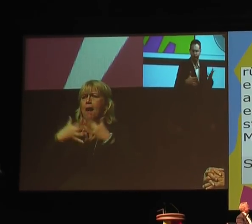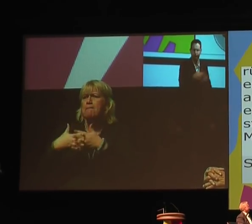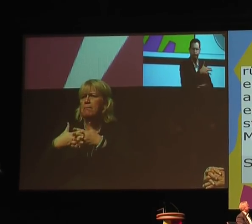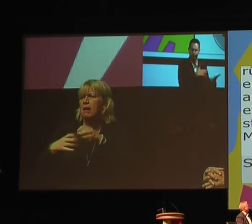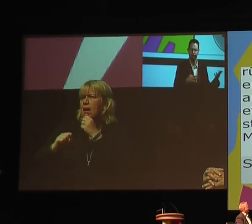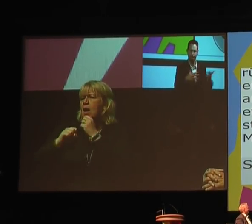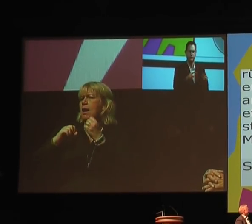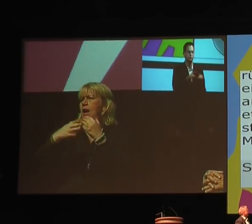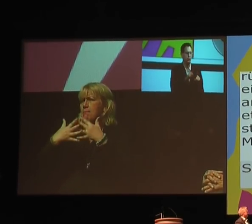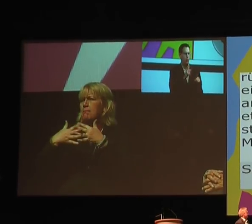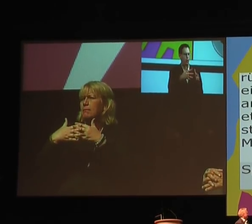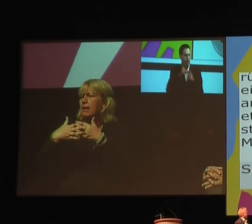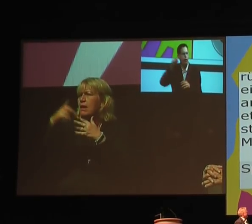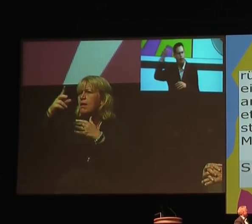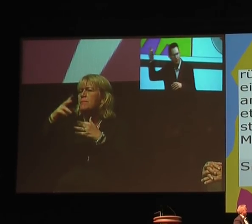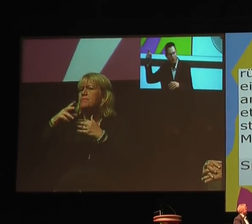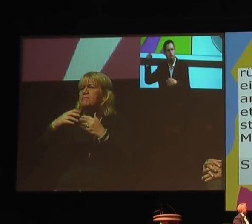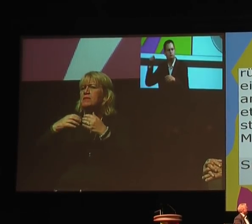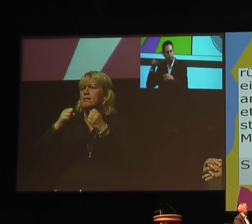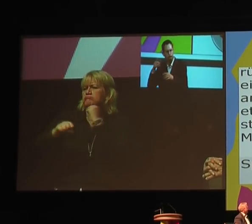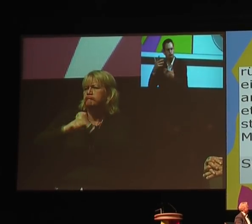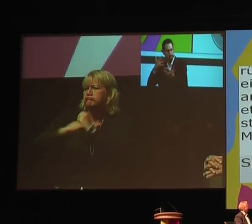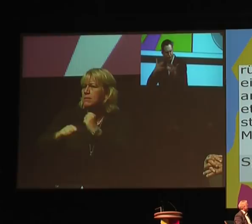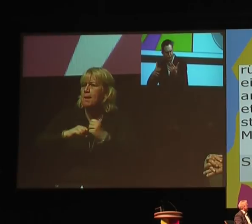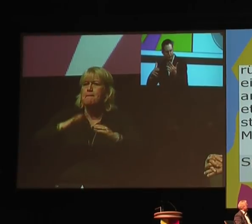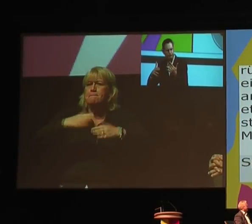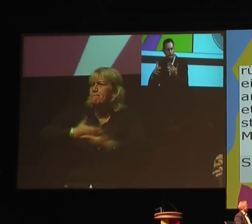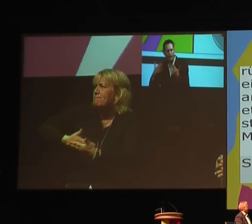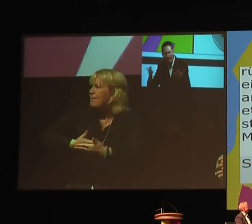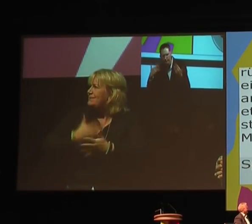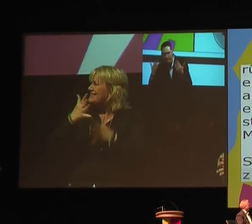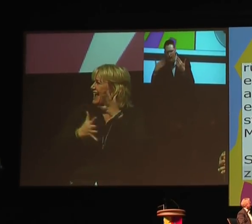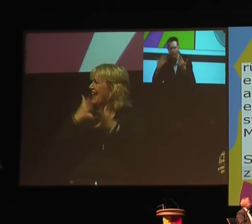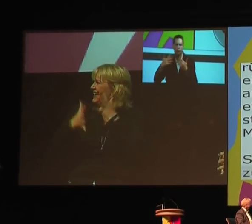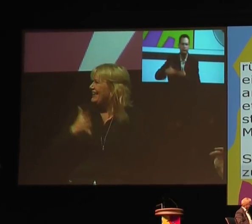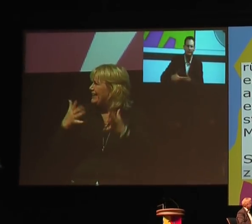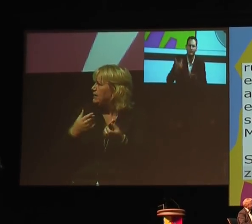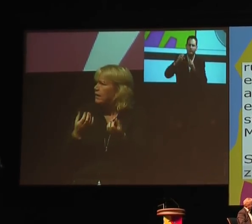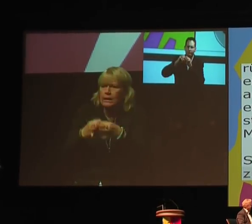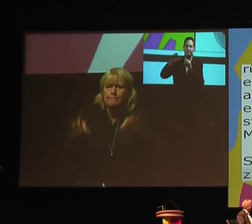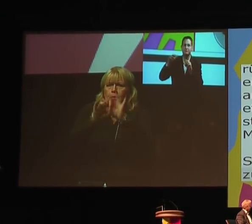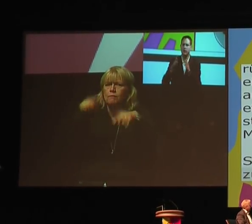Ja, zum Beispiel der Umgang mit Hörenden, dass man sich vielleicht eher mit